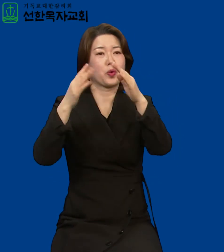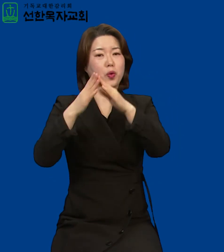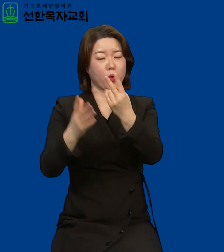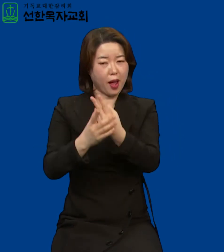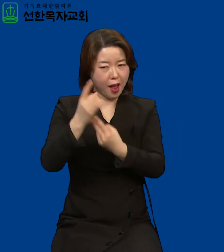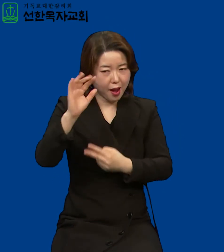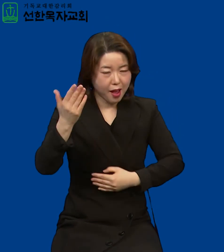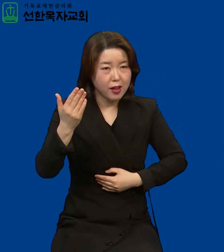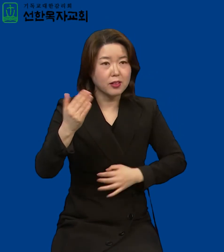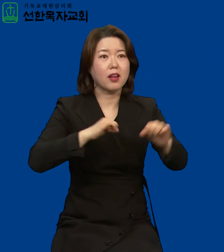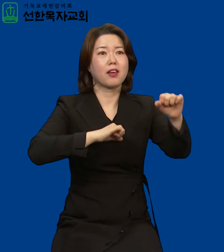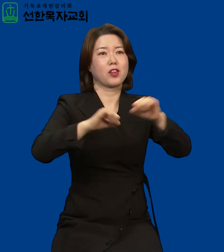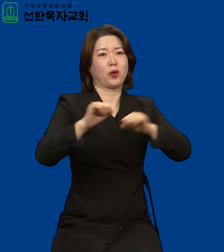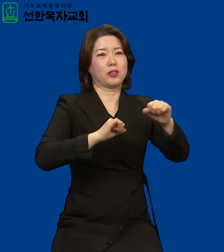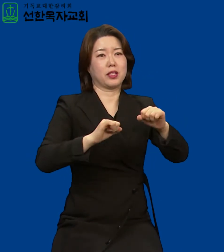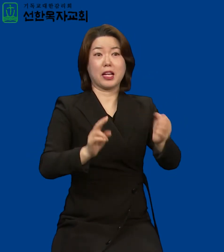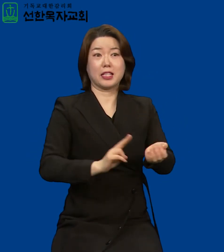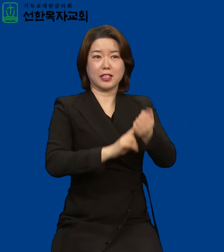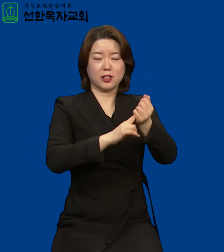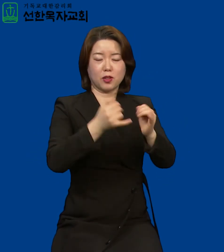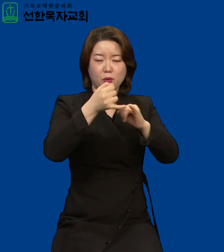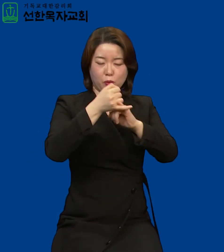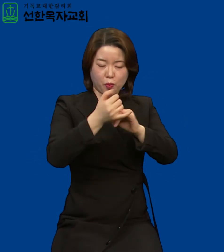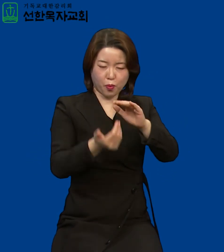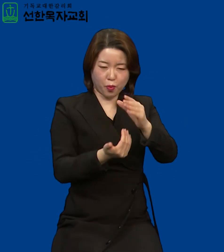되는 역사가 반드시 일어나요.